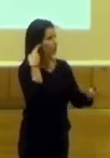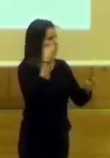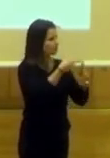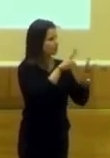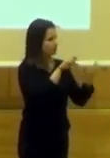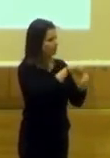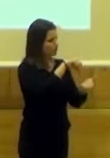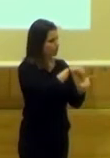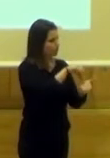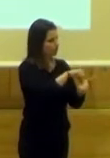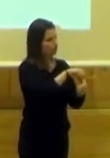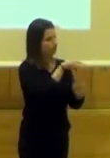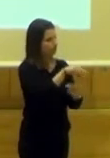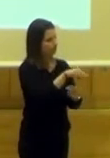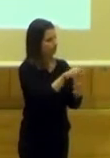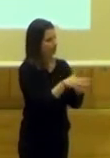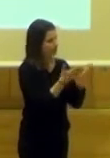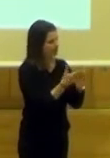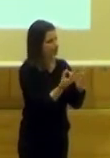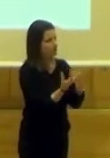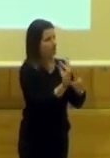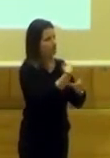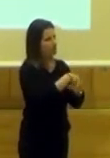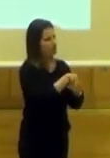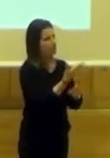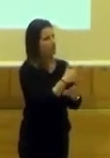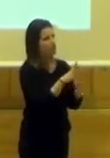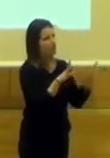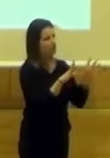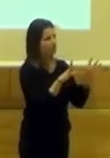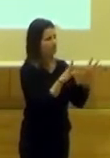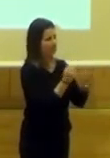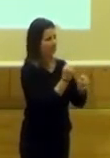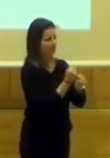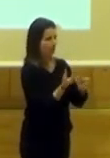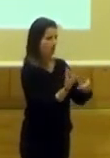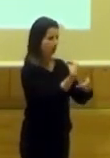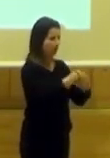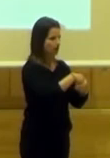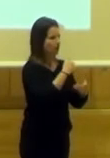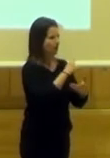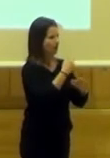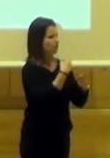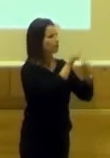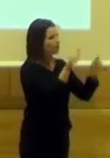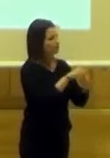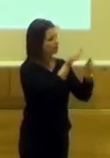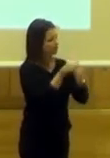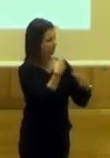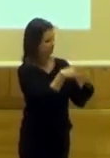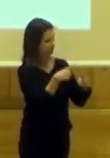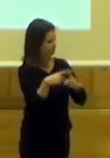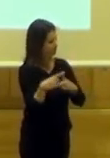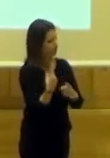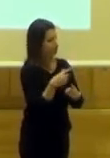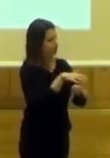sobre la ciudad. En ella vamos a incluir aproximadamente 10 trabajos que se presentan en formatos muy diferentes